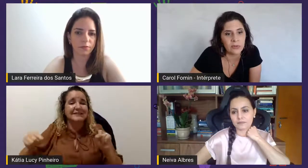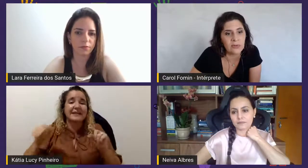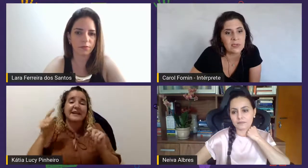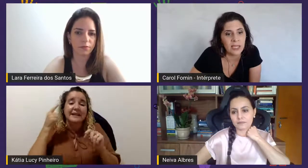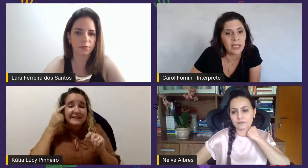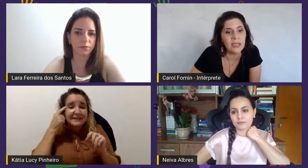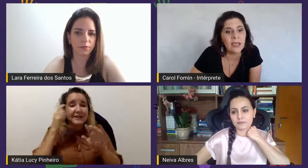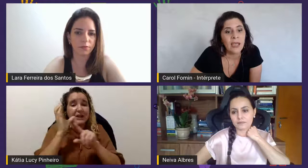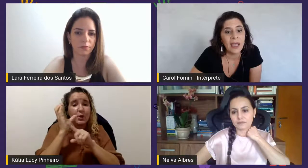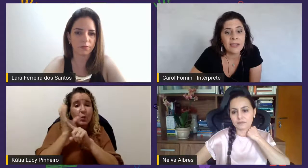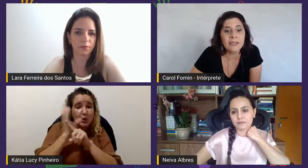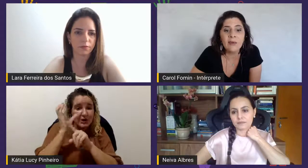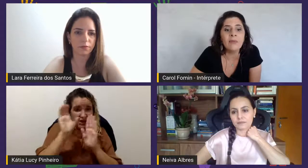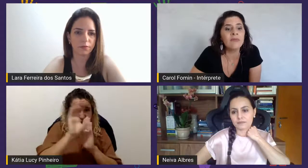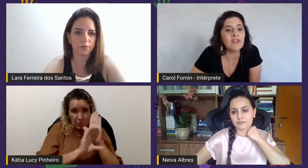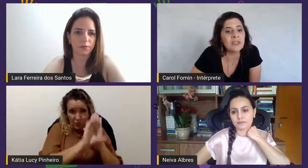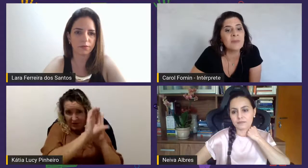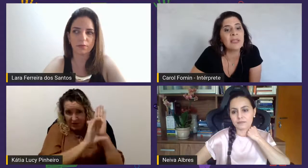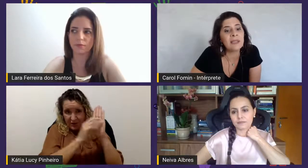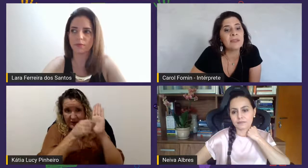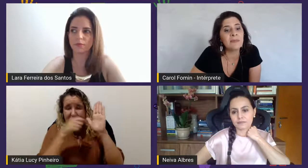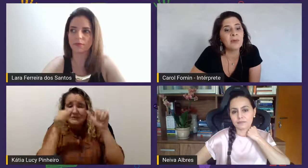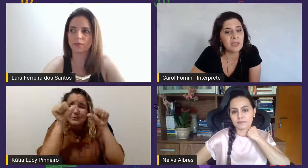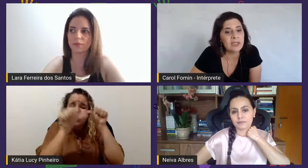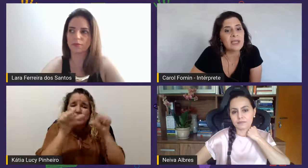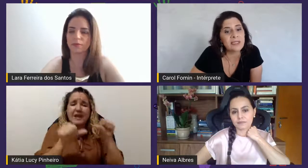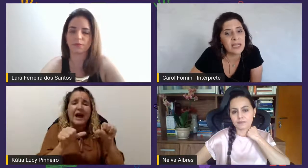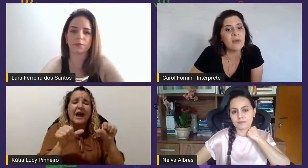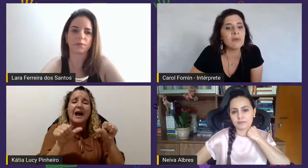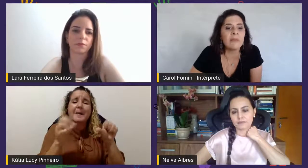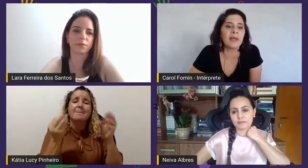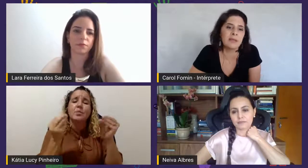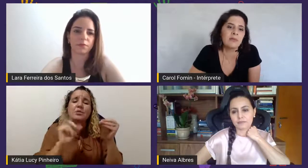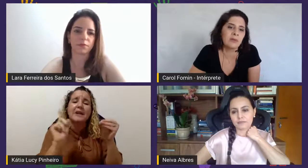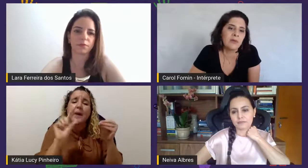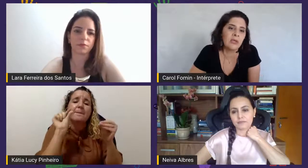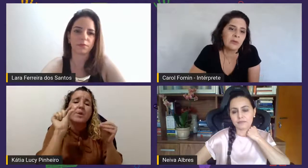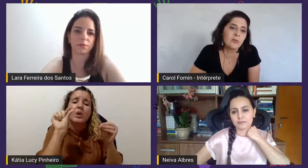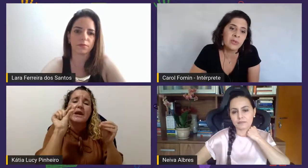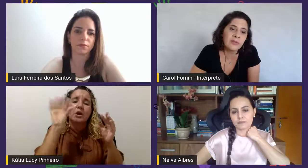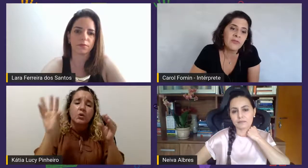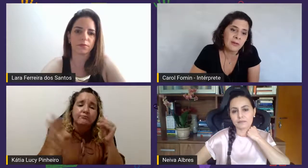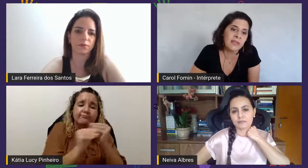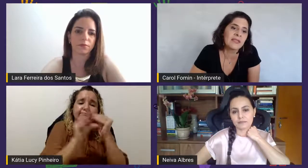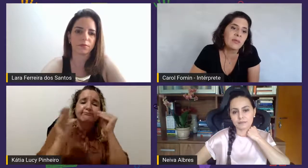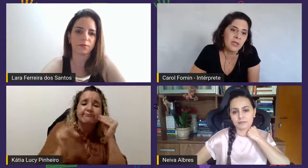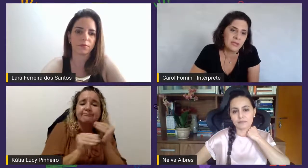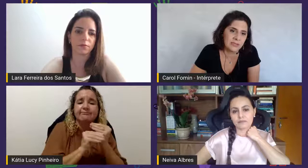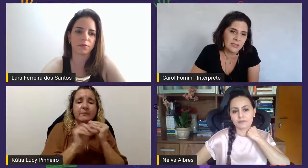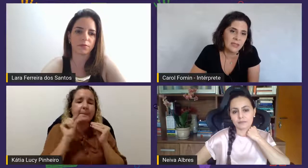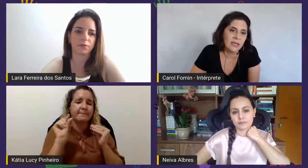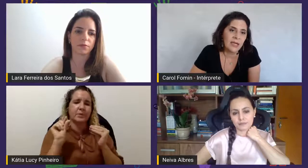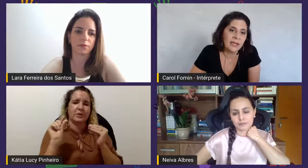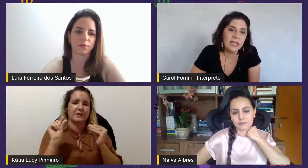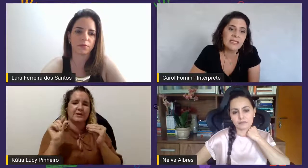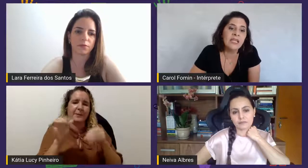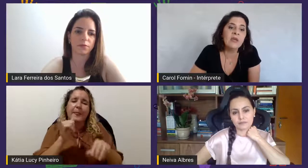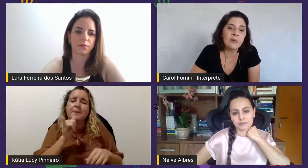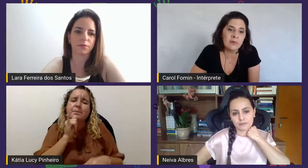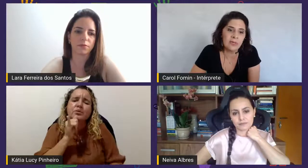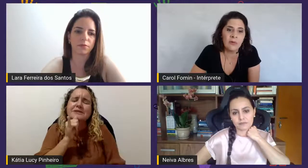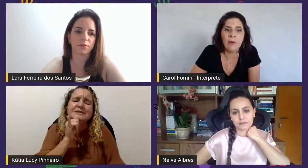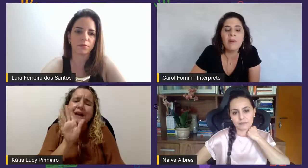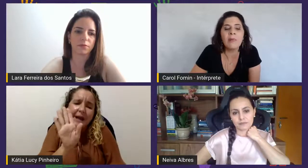tradutores surdos têm, são disciplinas importantes a serem contempladas nos currículos. Por isso eu falo dessa mudança,